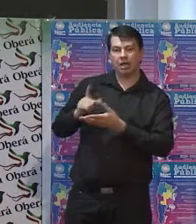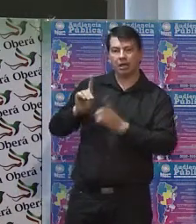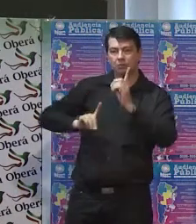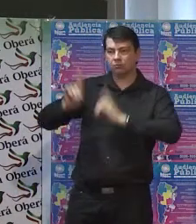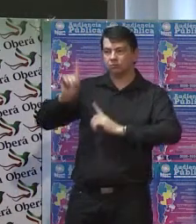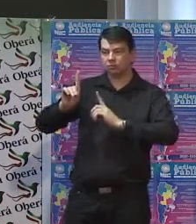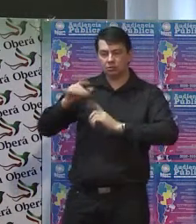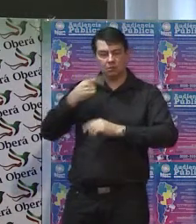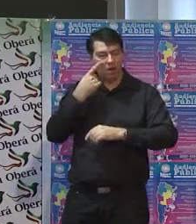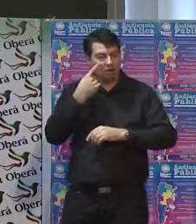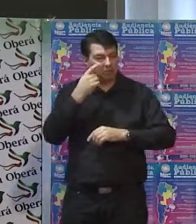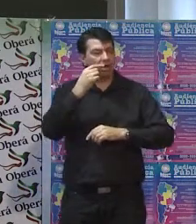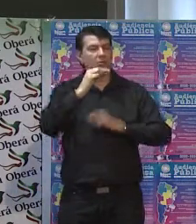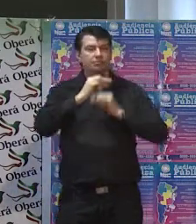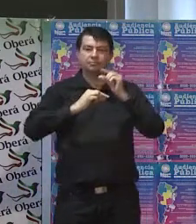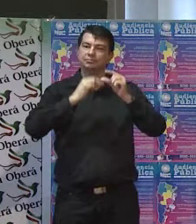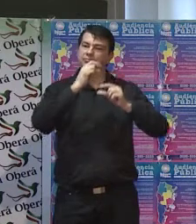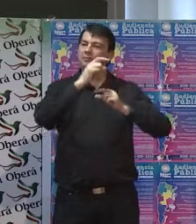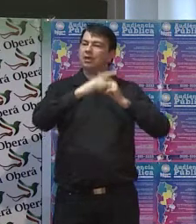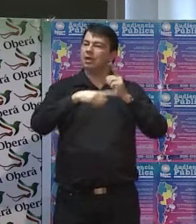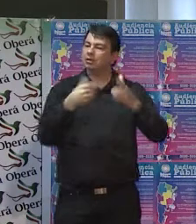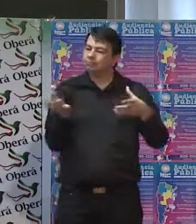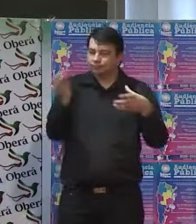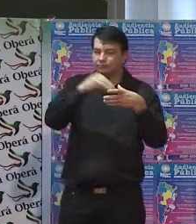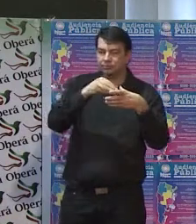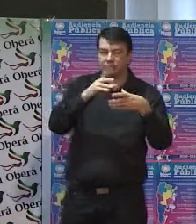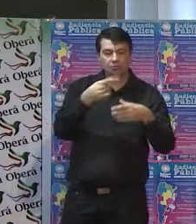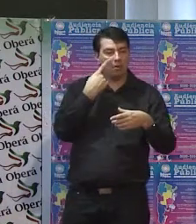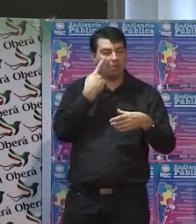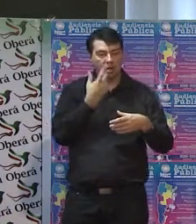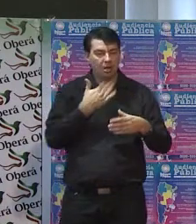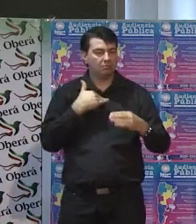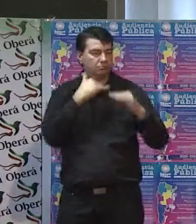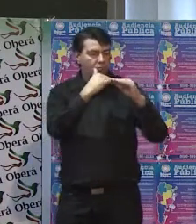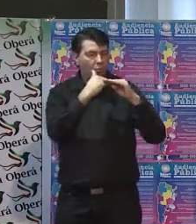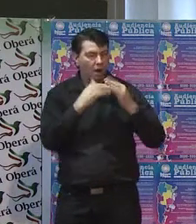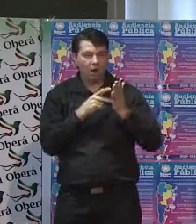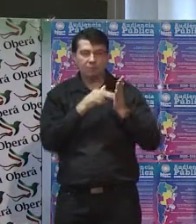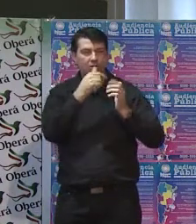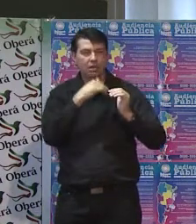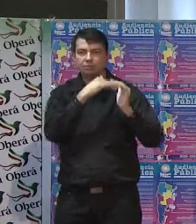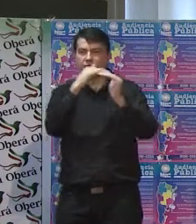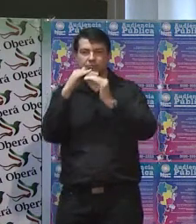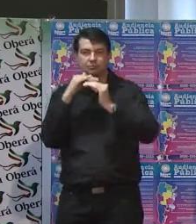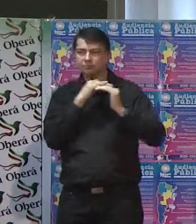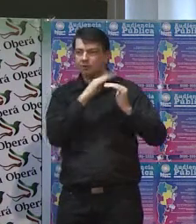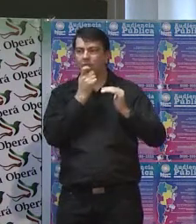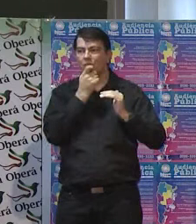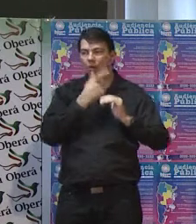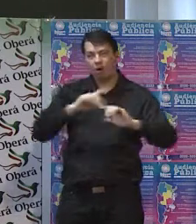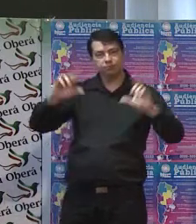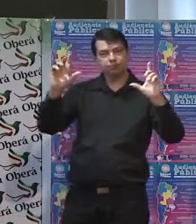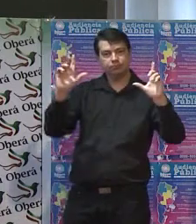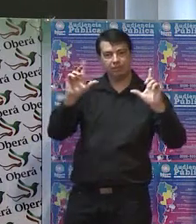sea comprendido por la misma. Puede sentirse identificado o demostrar mayor interés en una voz que le demuestre confianza